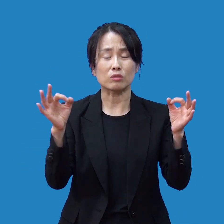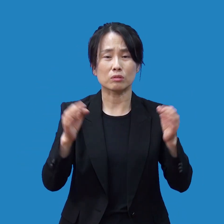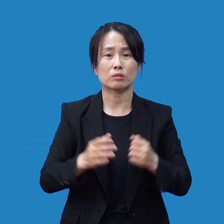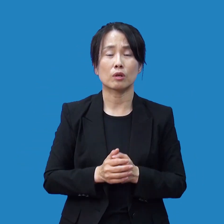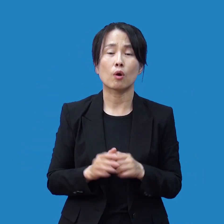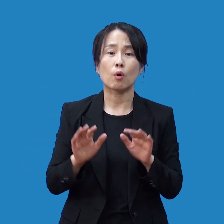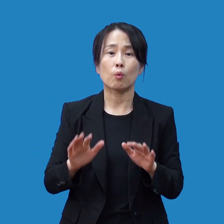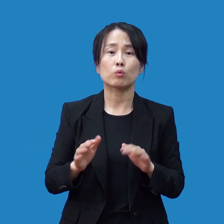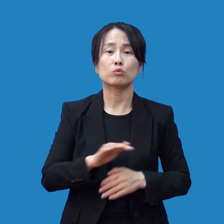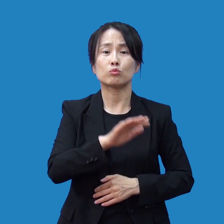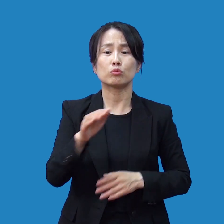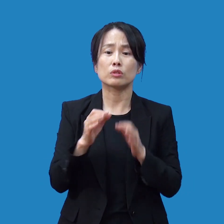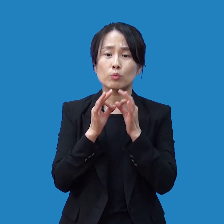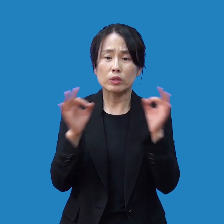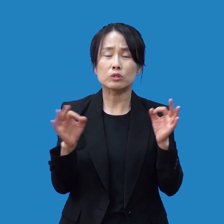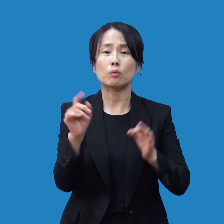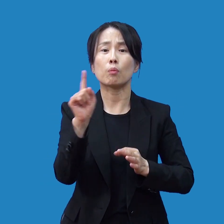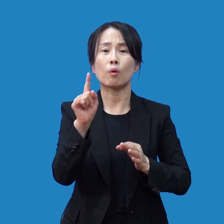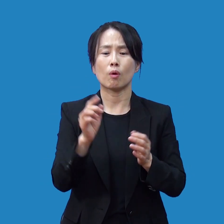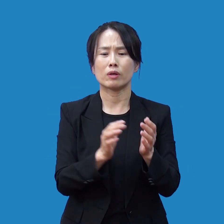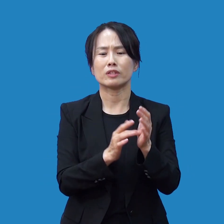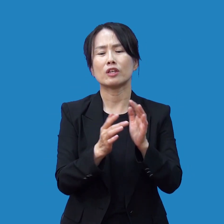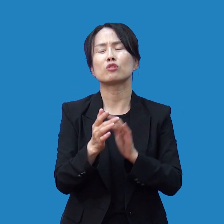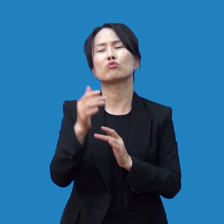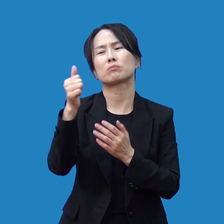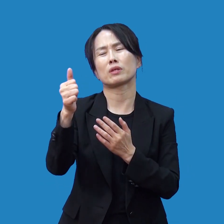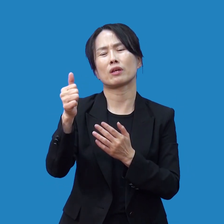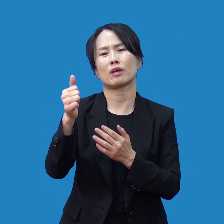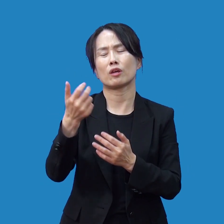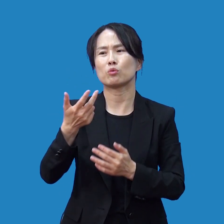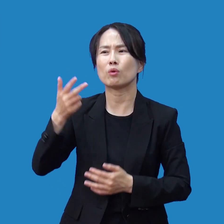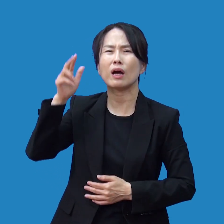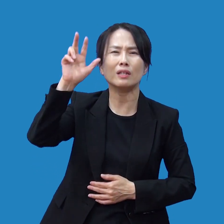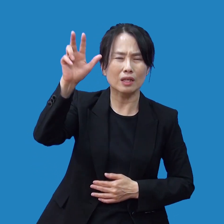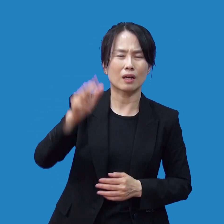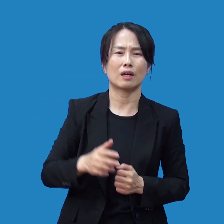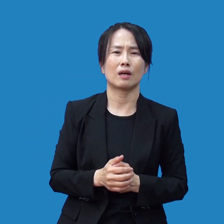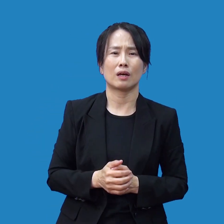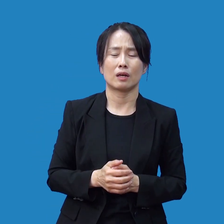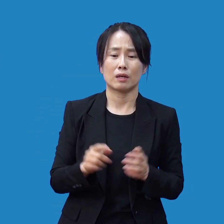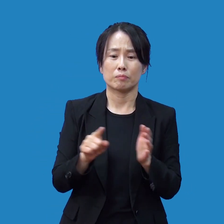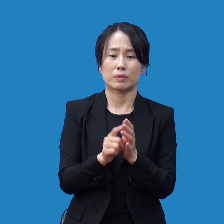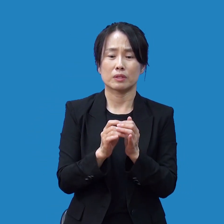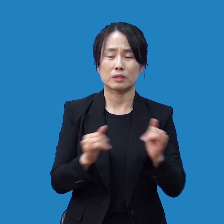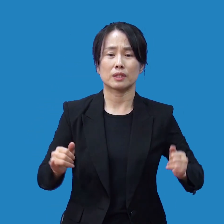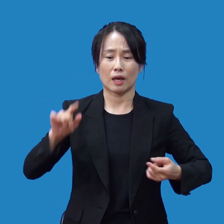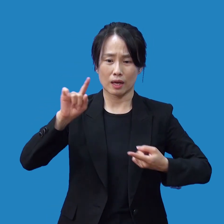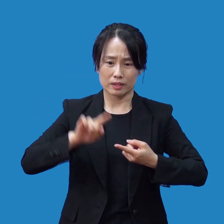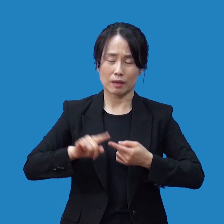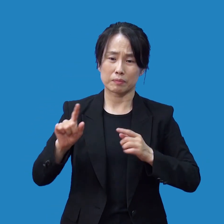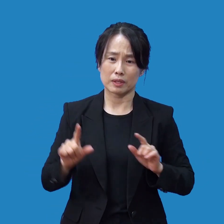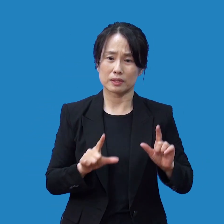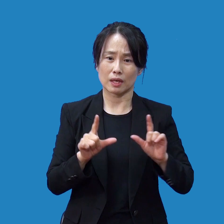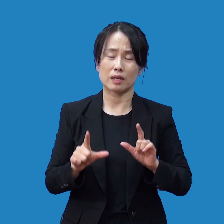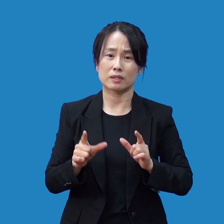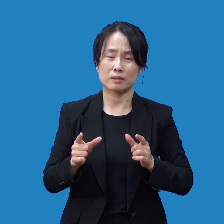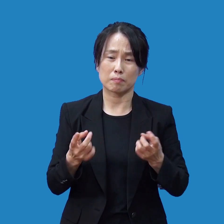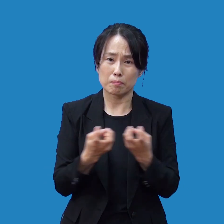할까요? 예수님께로 돌아가자. 성도가 성도 되는 길, 성도가 세상을 이기는